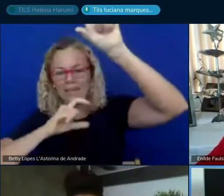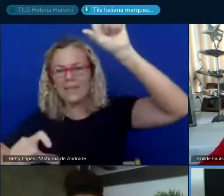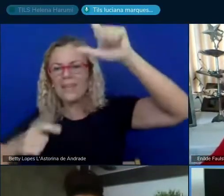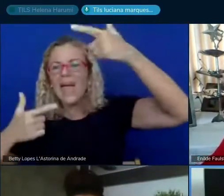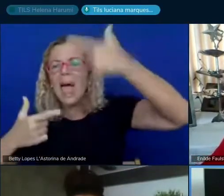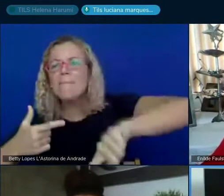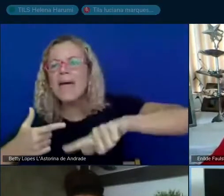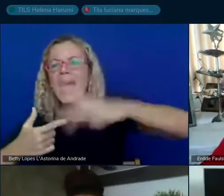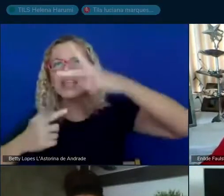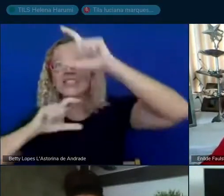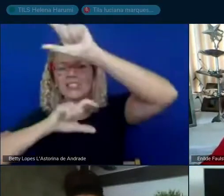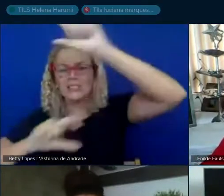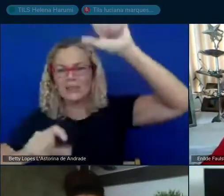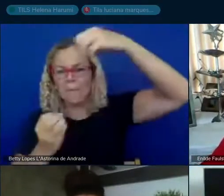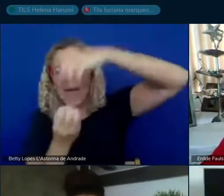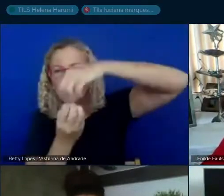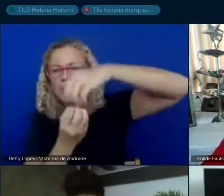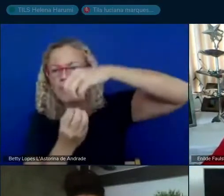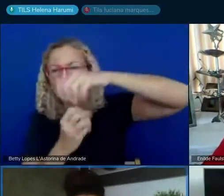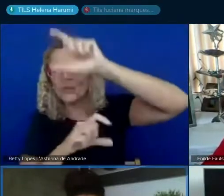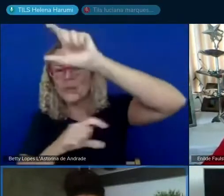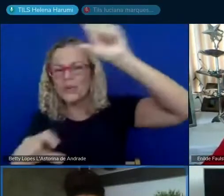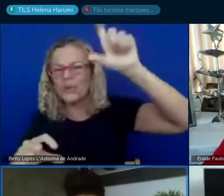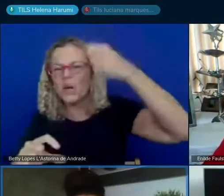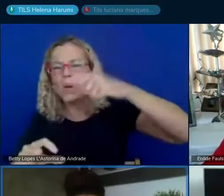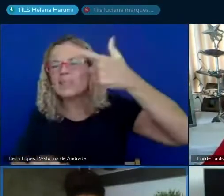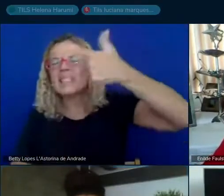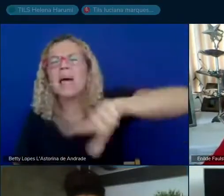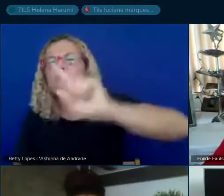Certo, professora, eu vou ver isso.